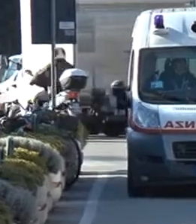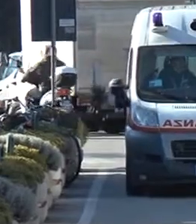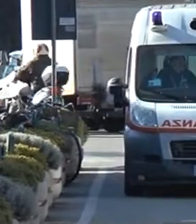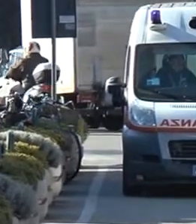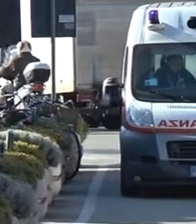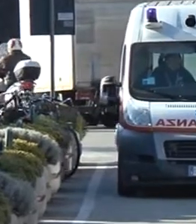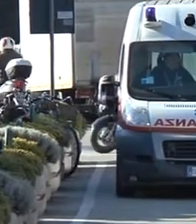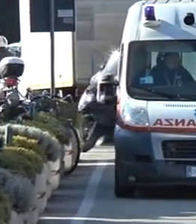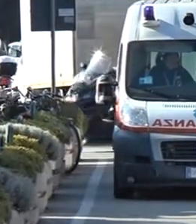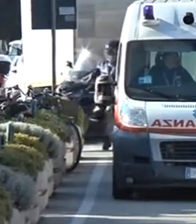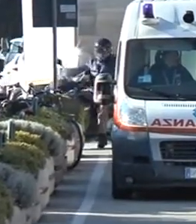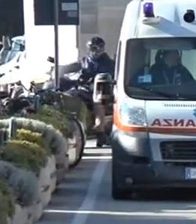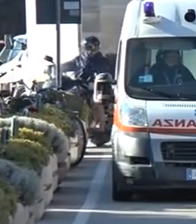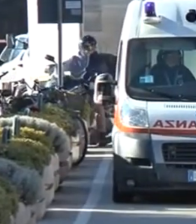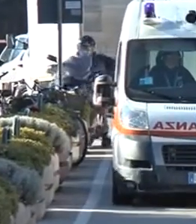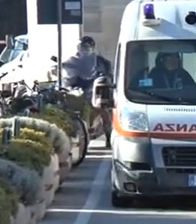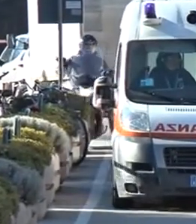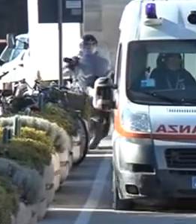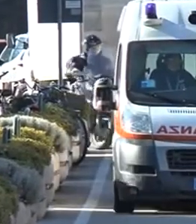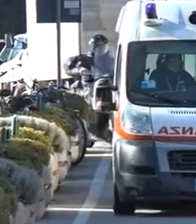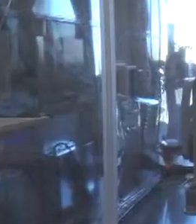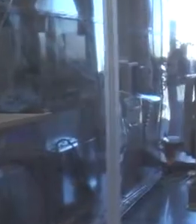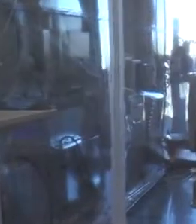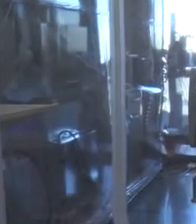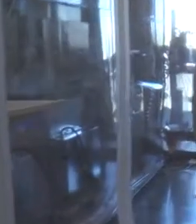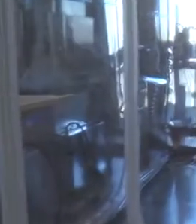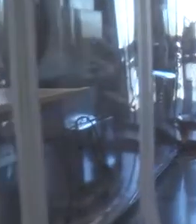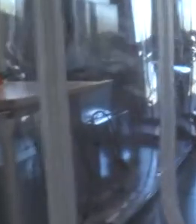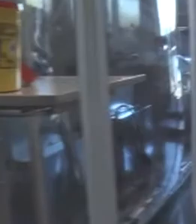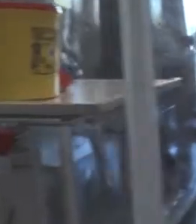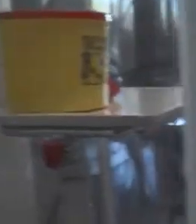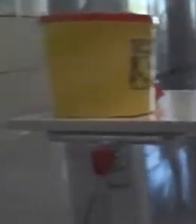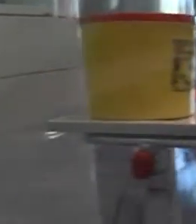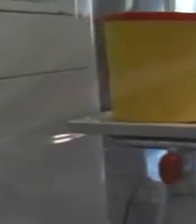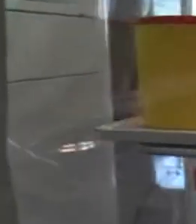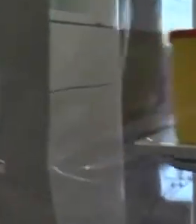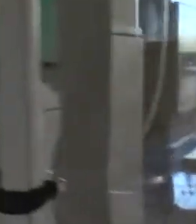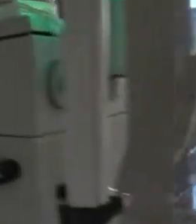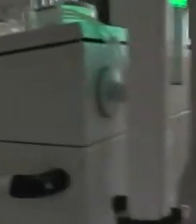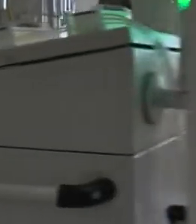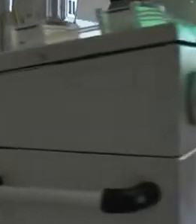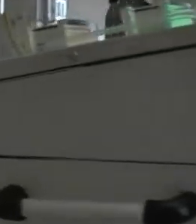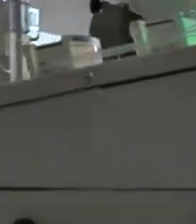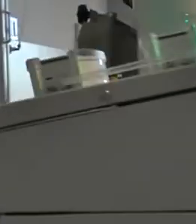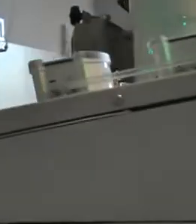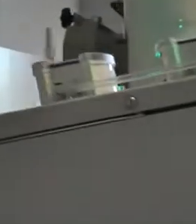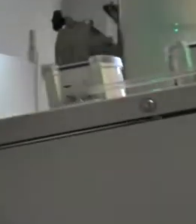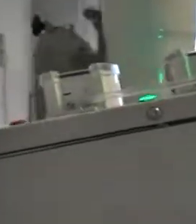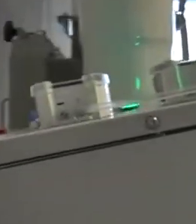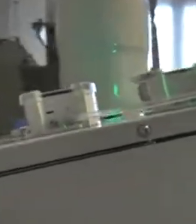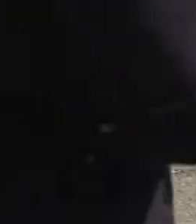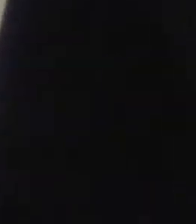i numeri dell'emergenza coronavirus sono destinati a crescere e il veneto si sta preparando all uragano ma senza panico